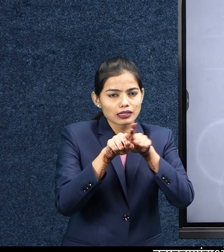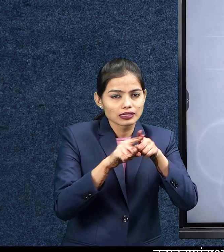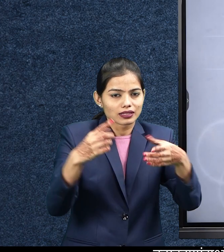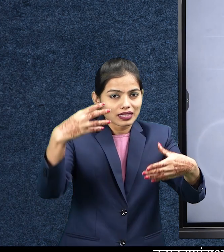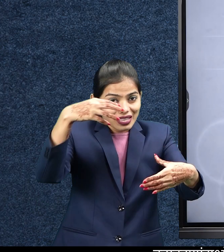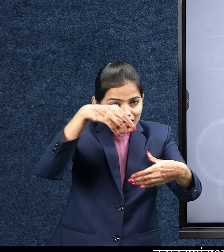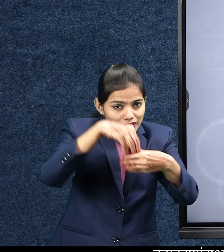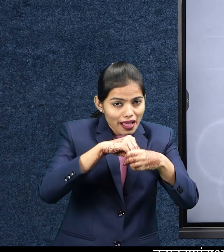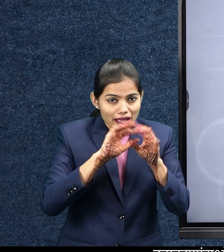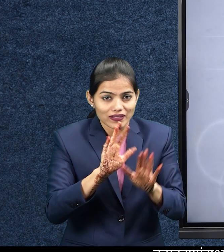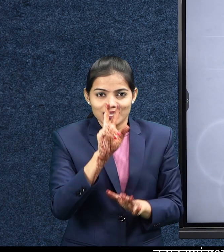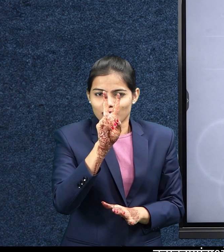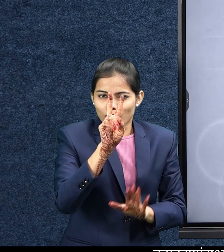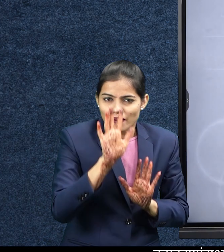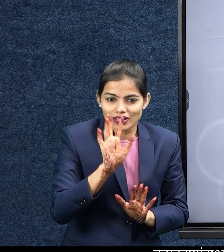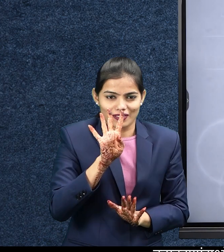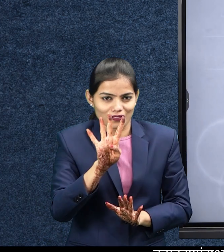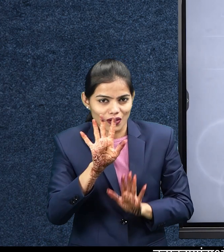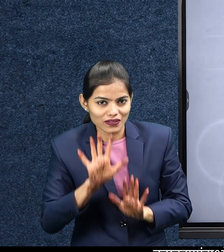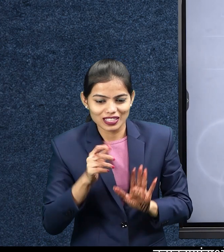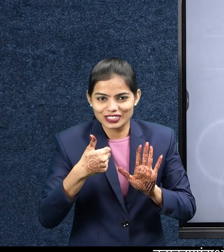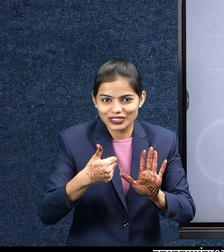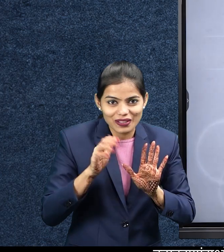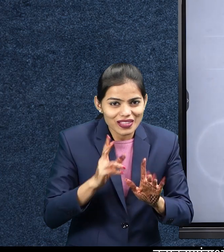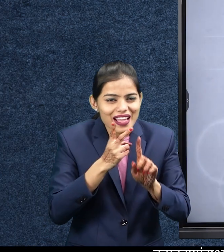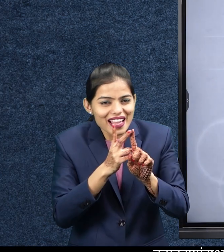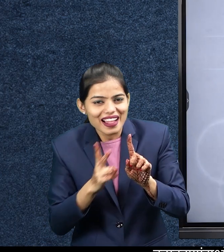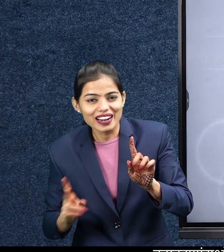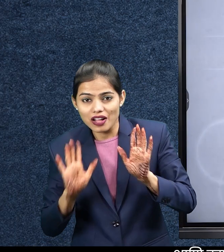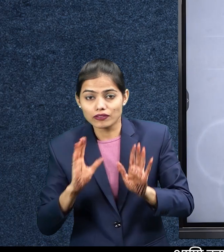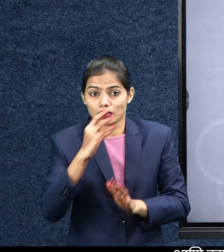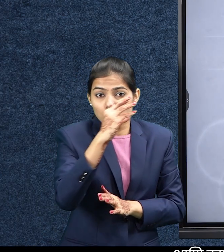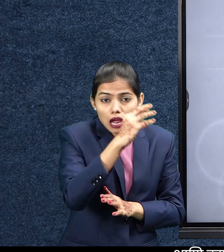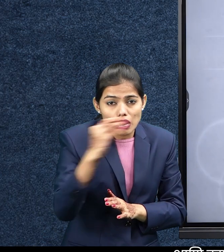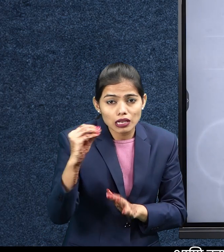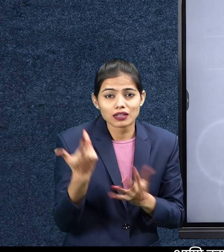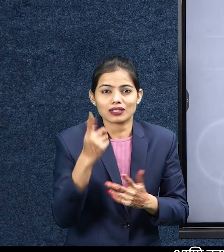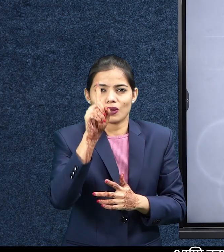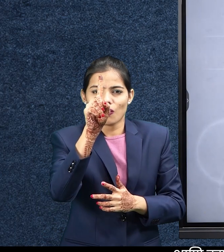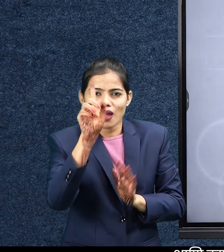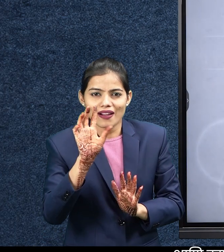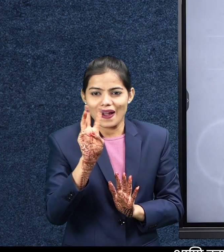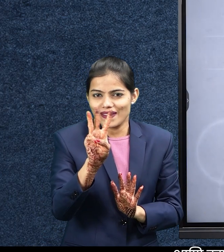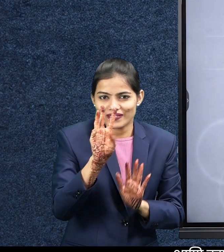उदाहरणांमध्ये फासावर सम आणि विषम संख्या, गेम जिंकणे आणि हरणे किंवा धावणे आणि चालणे समाविष्ट